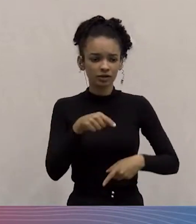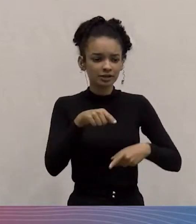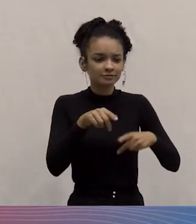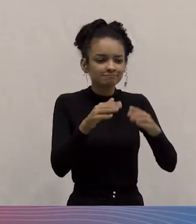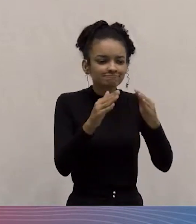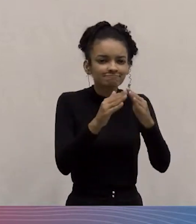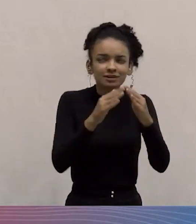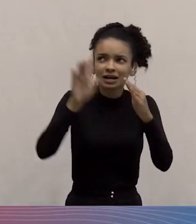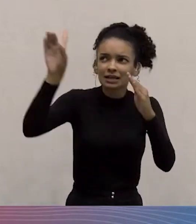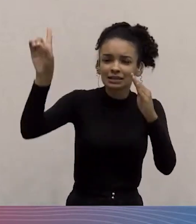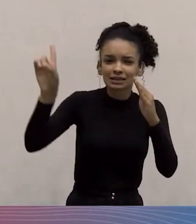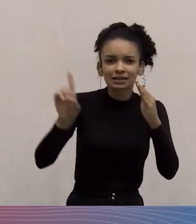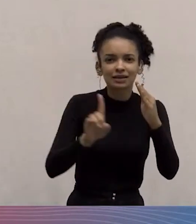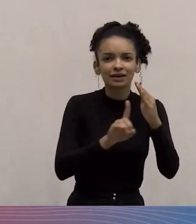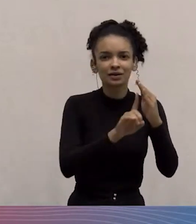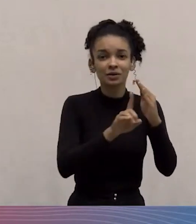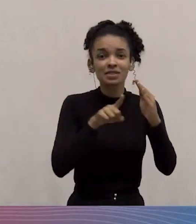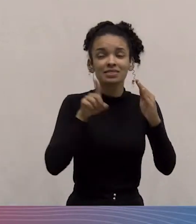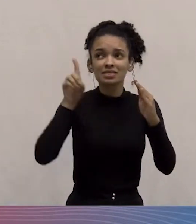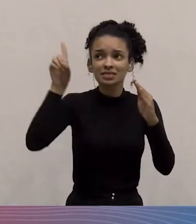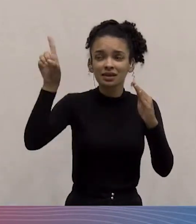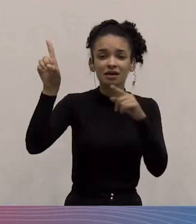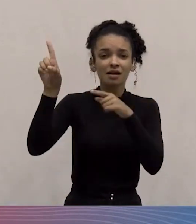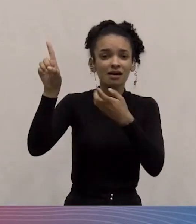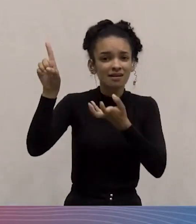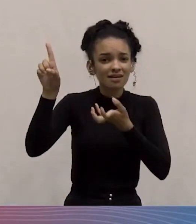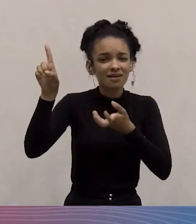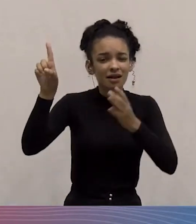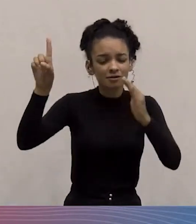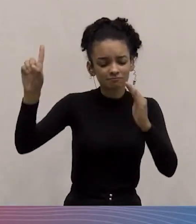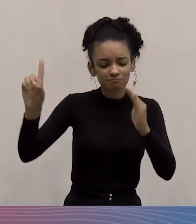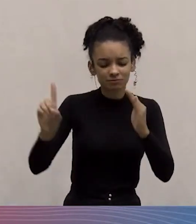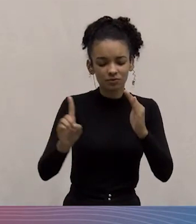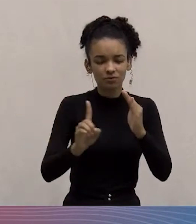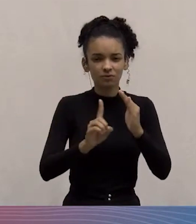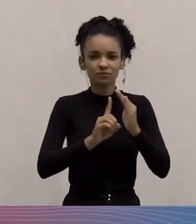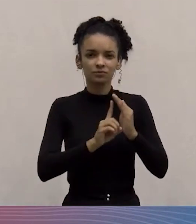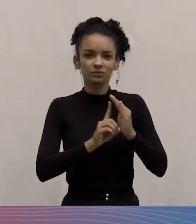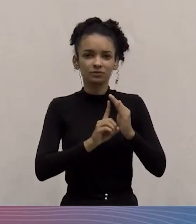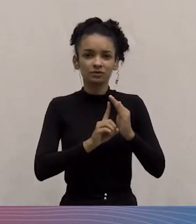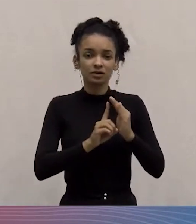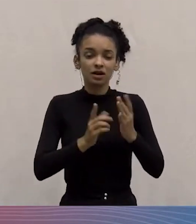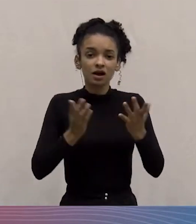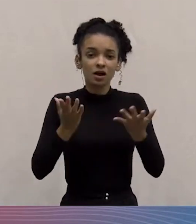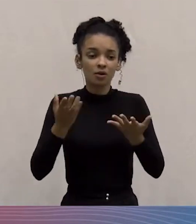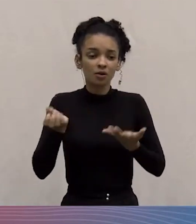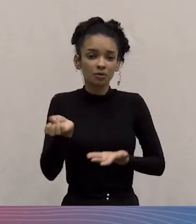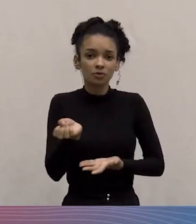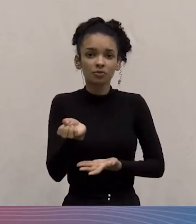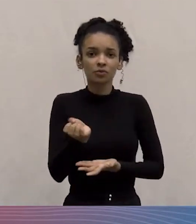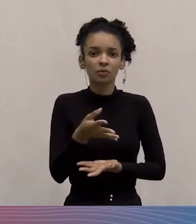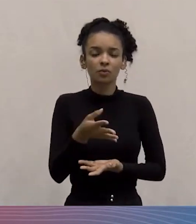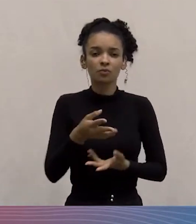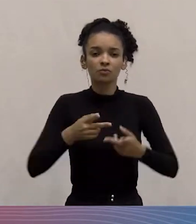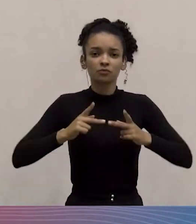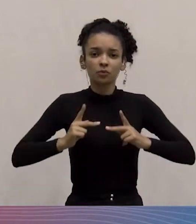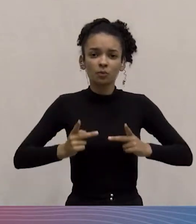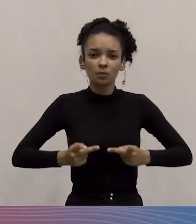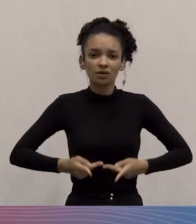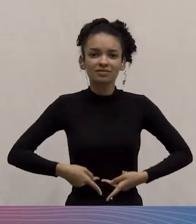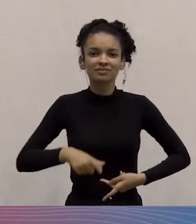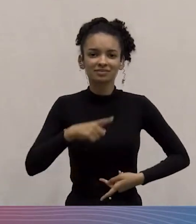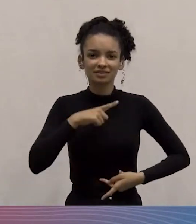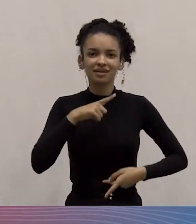habitável para Ele. Deus quer habitar no novo homem. O novo homem agora Cristo